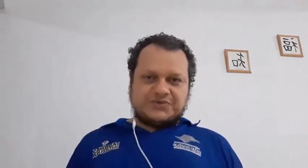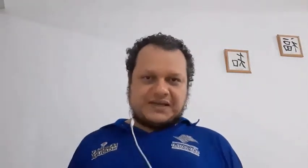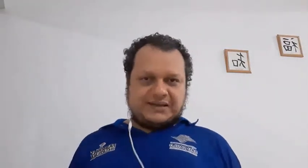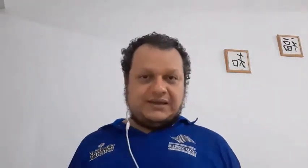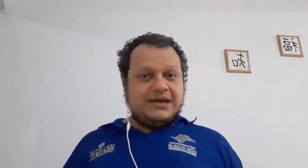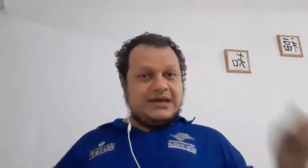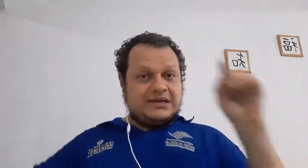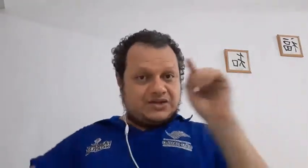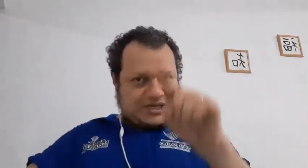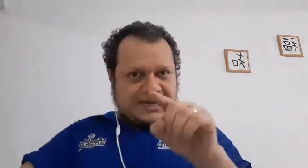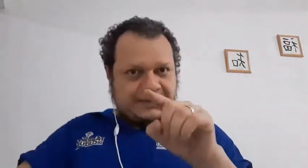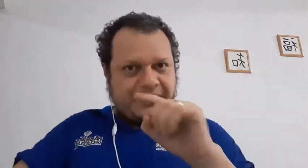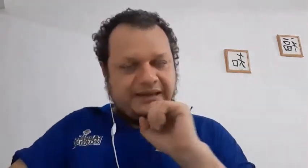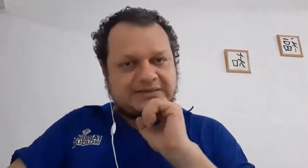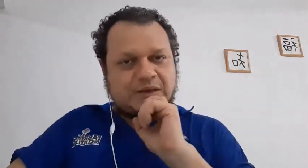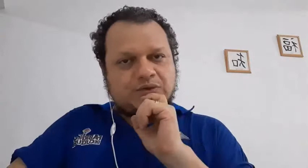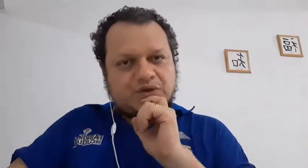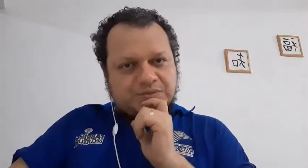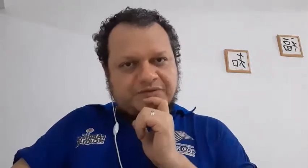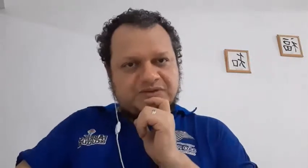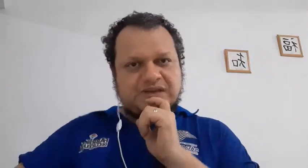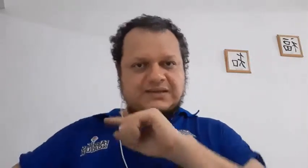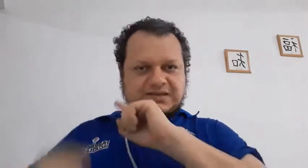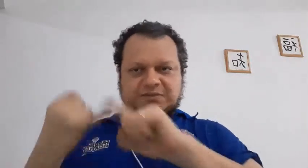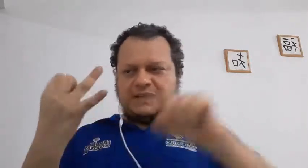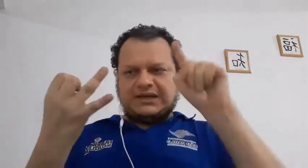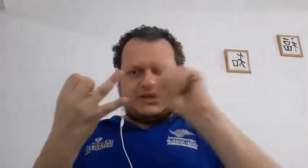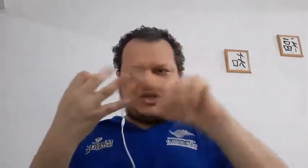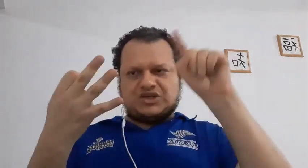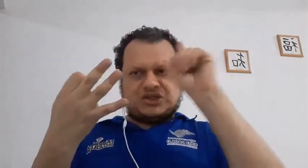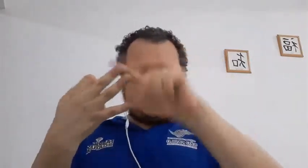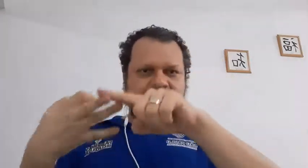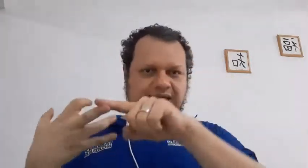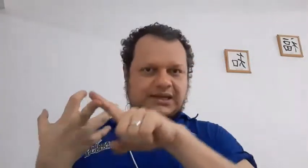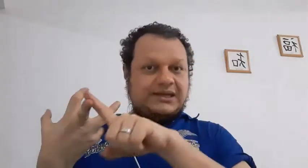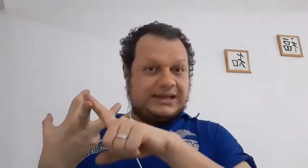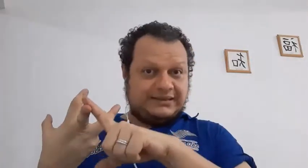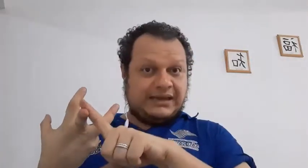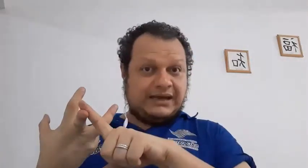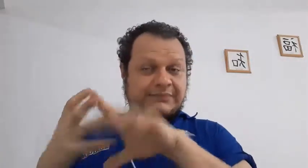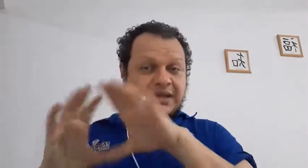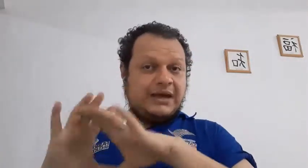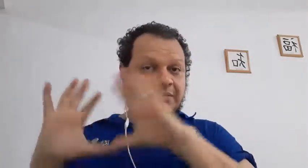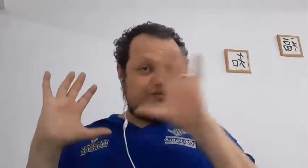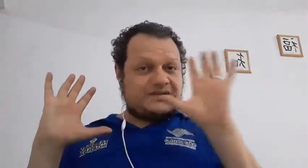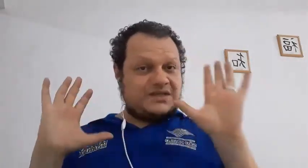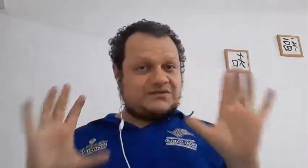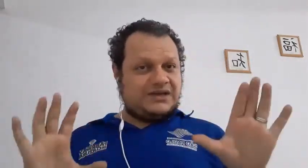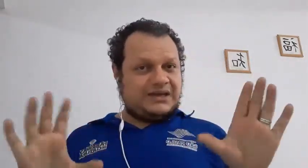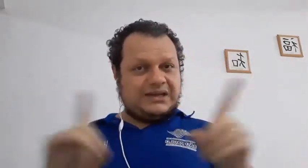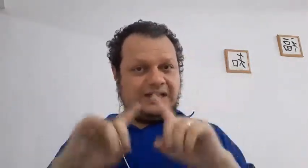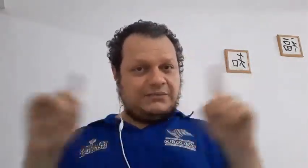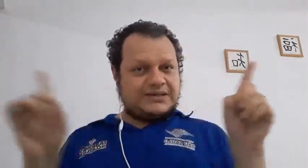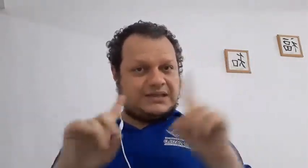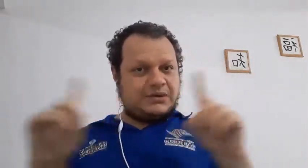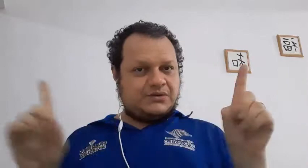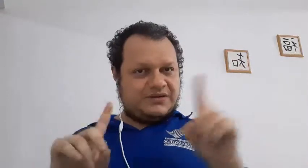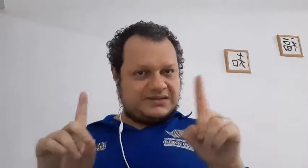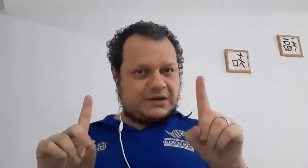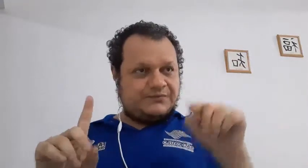aqui de cada país que eu trouxe para vocês, Espanha, Argentina e Inglaterra, para vocês verem que Libras não é uma universal.